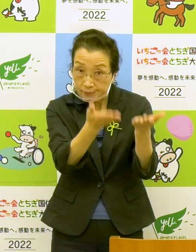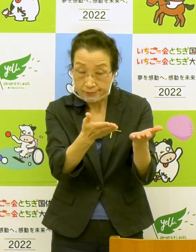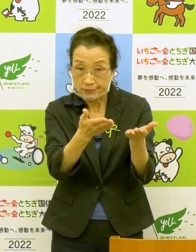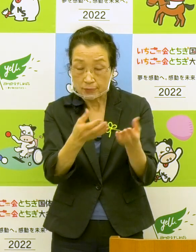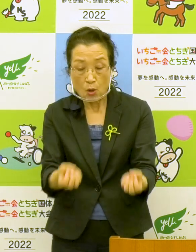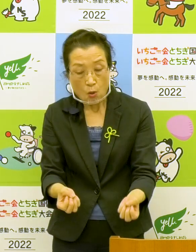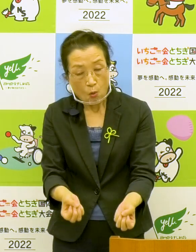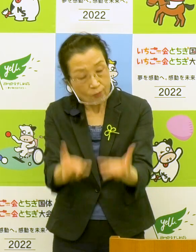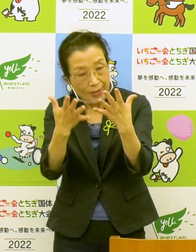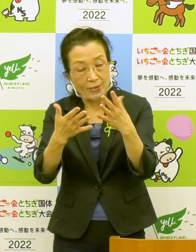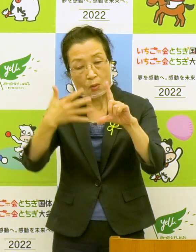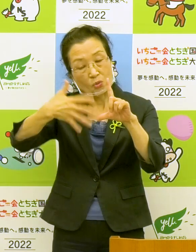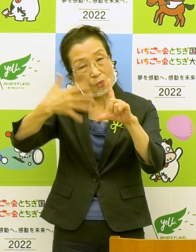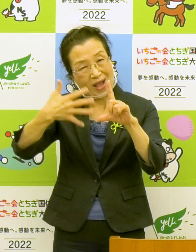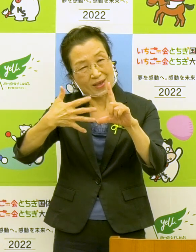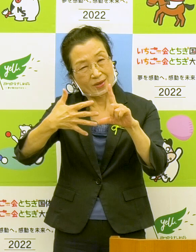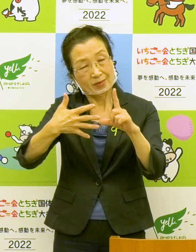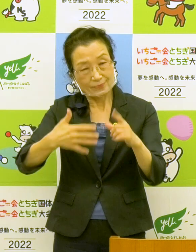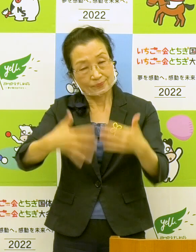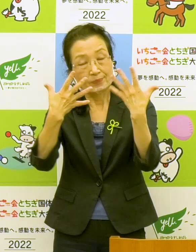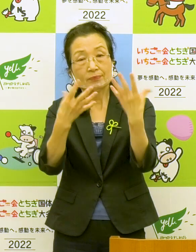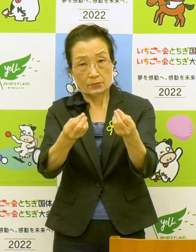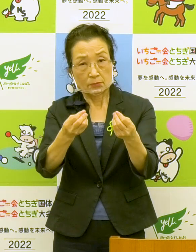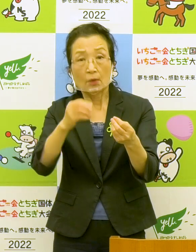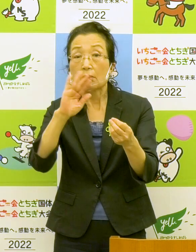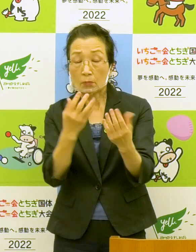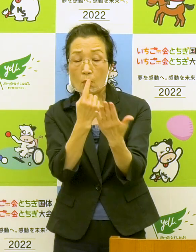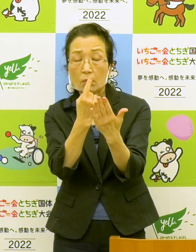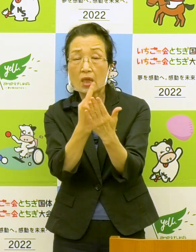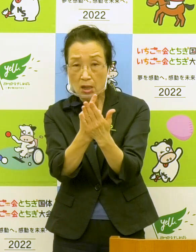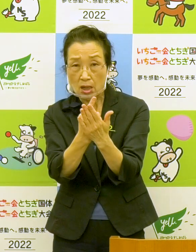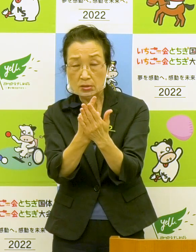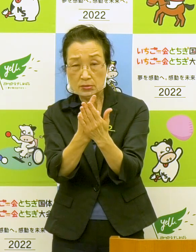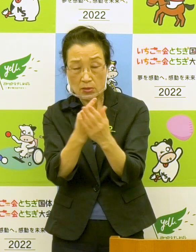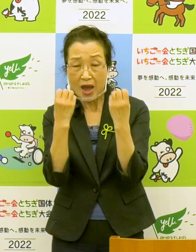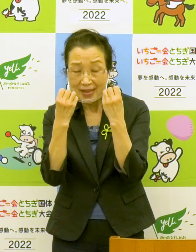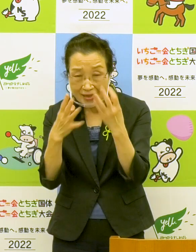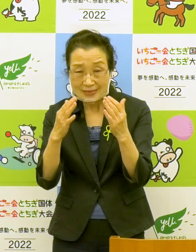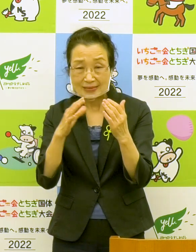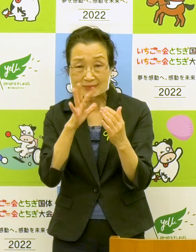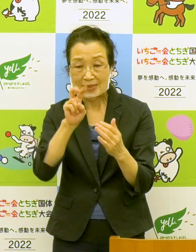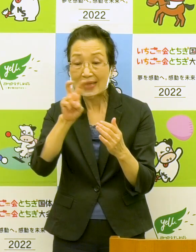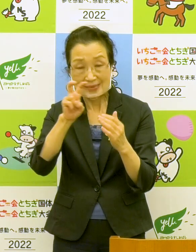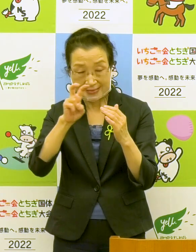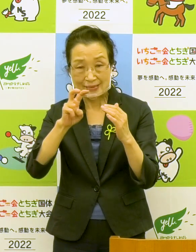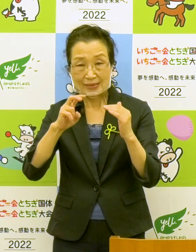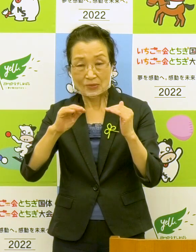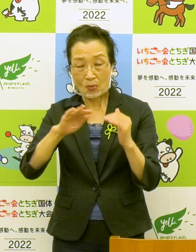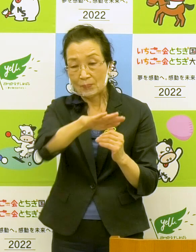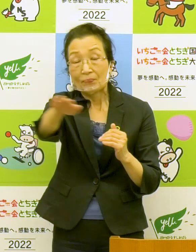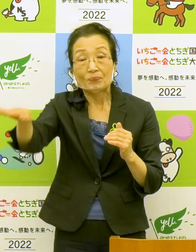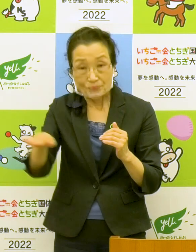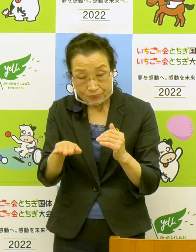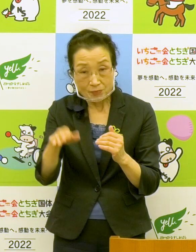賀動画の配信を行いましたが、参加対象である新成人の皆様から交流する機会を設け